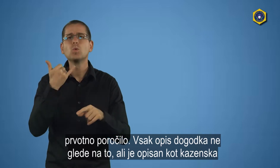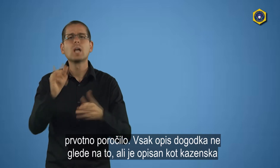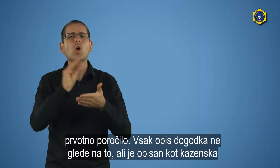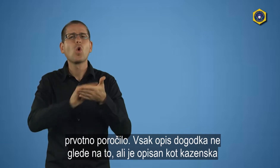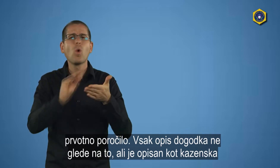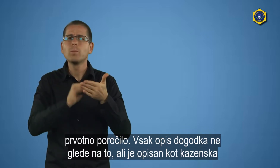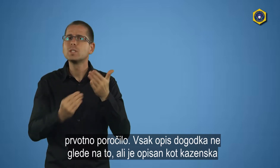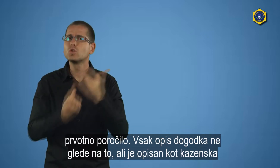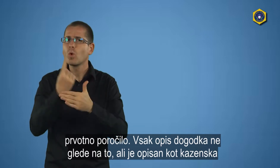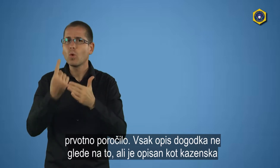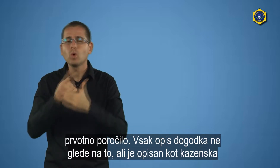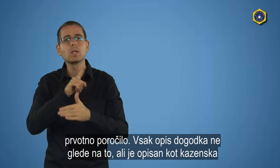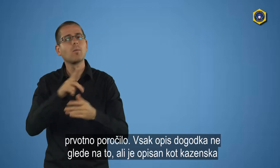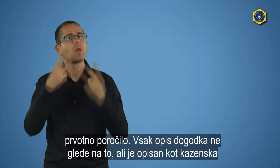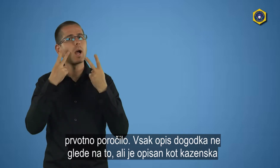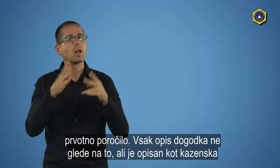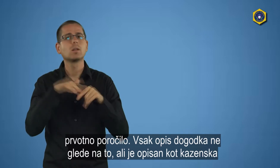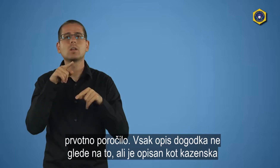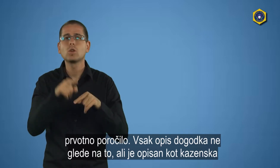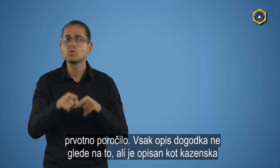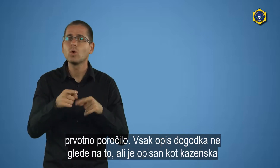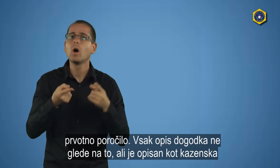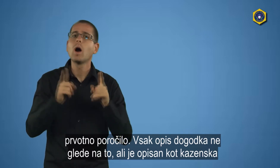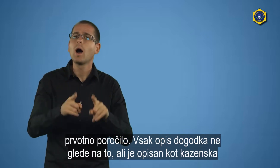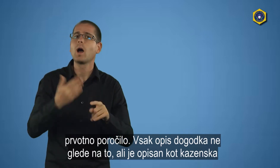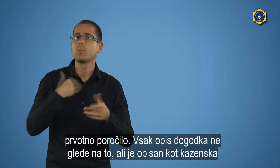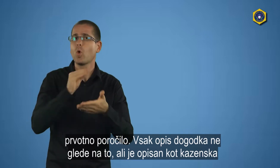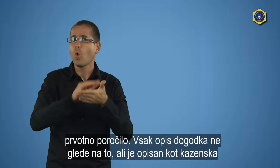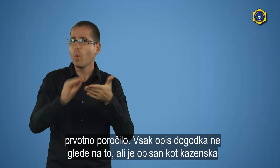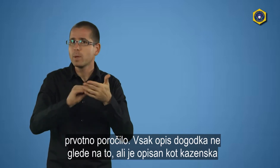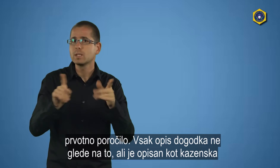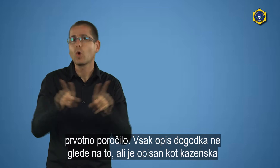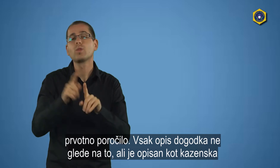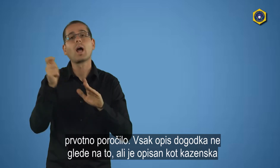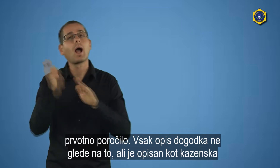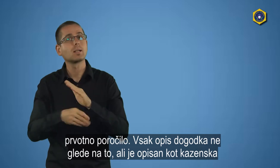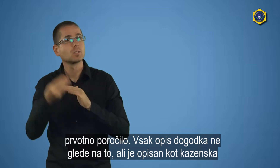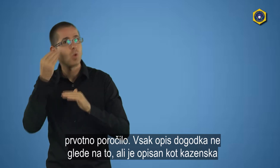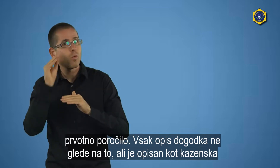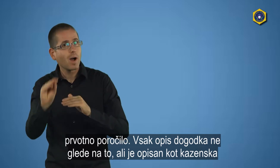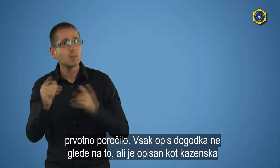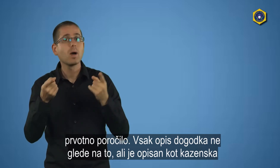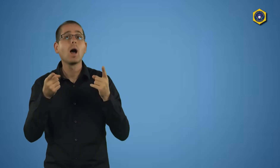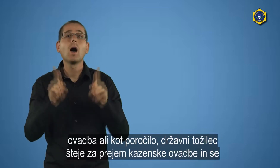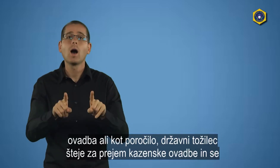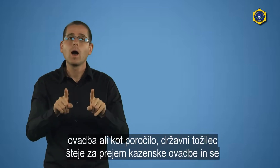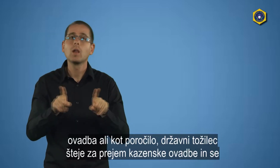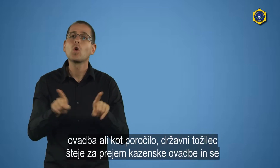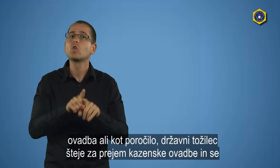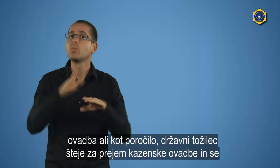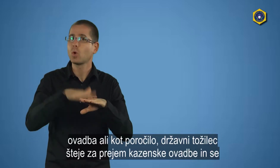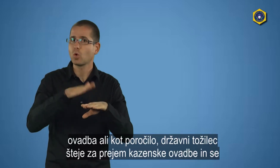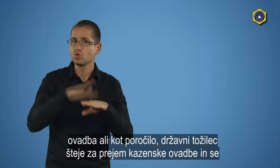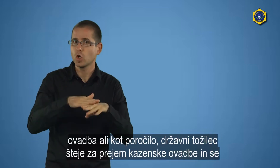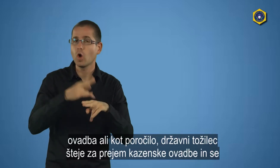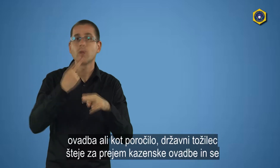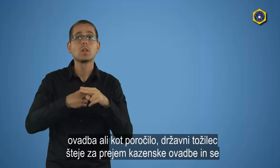Vsak opis dogodka, ne glede na to, ali je opisan kot kazenska ovadba ali kot poročilo, državni